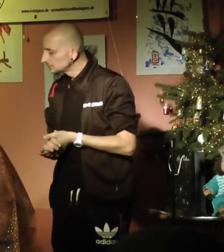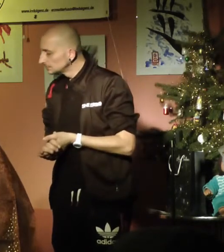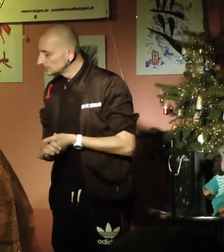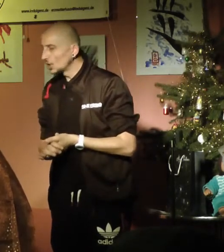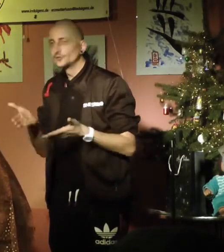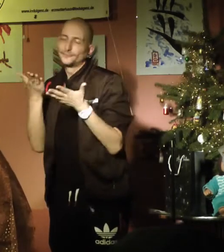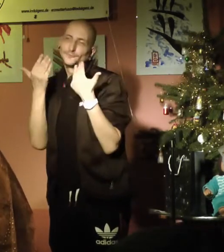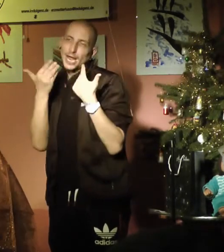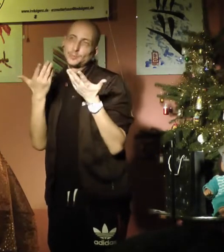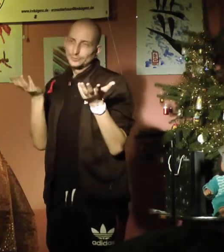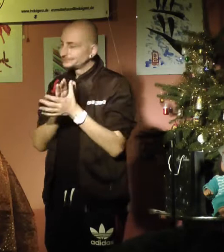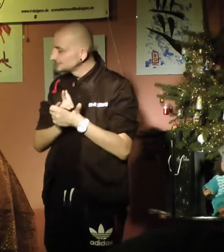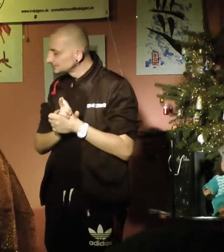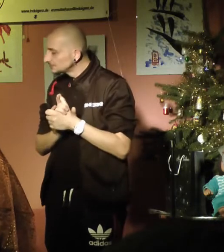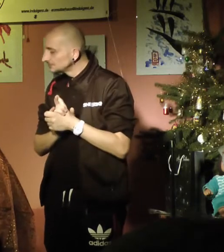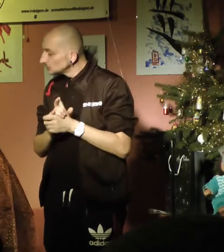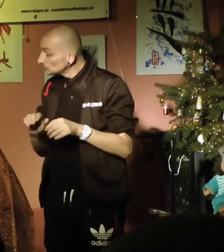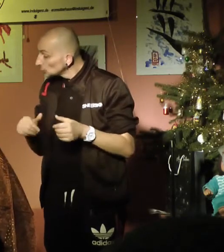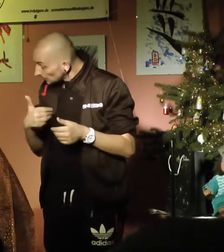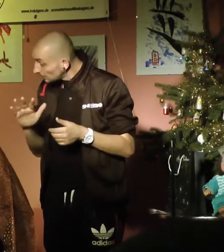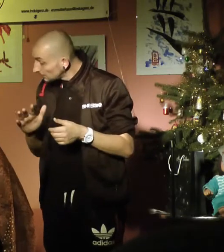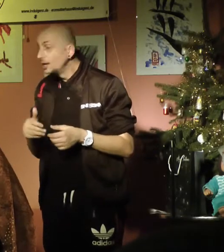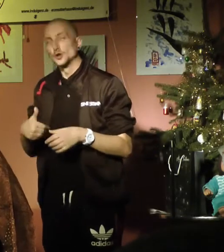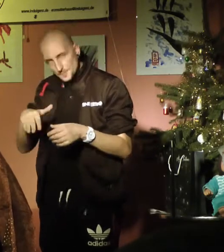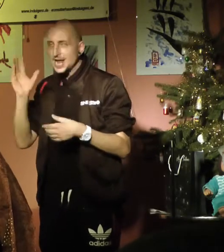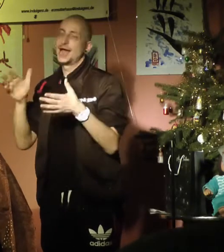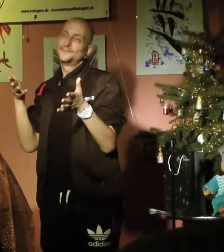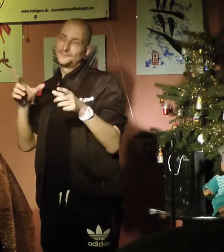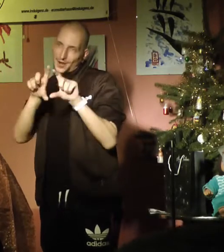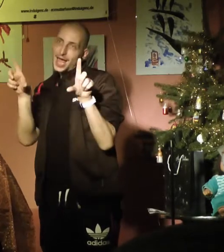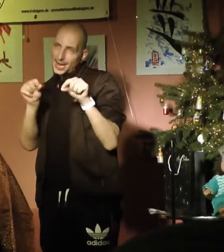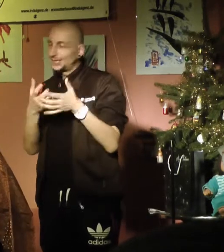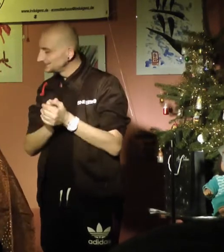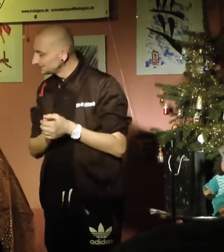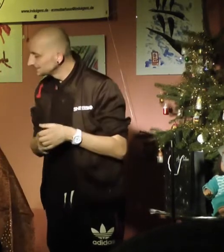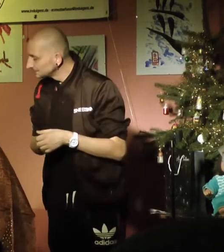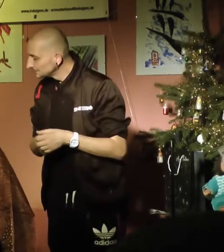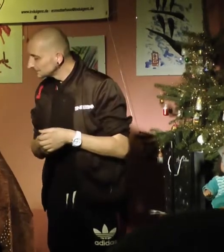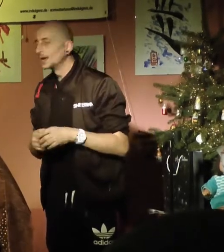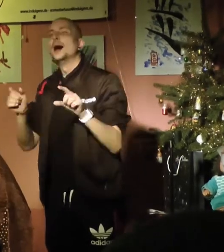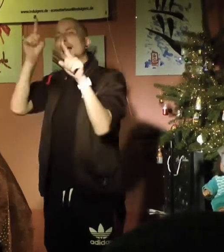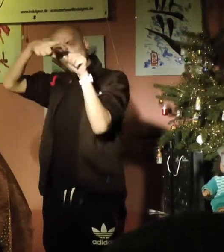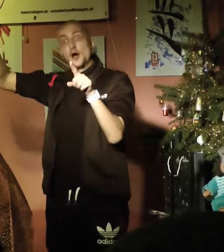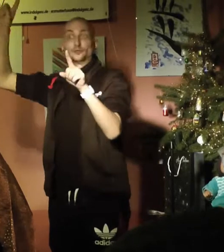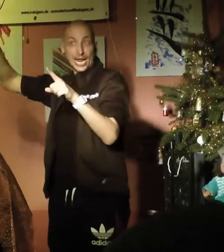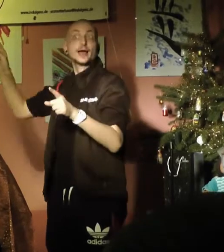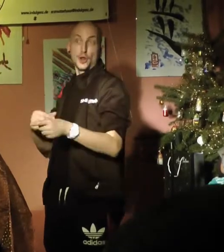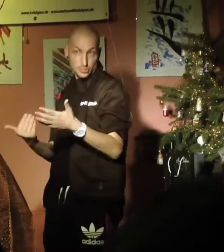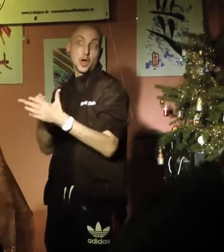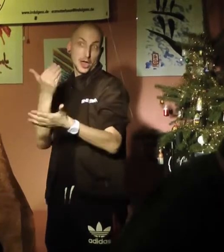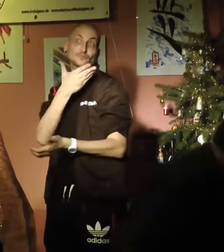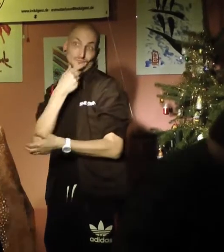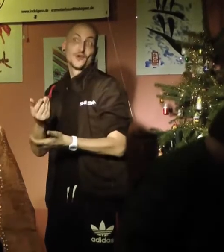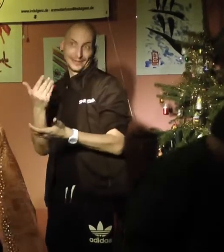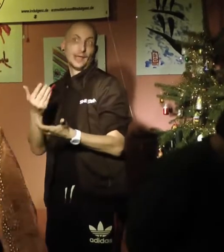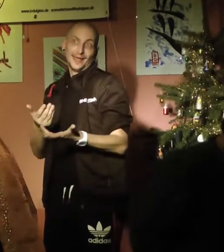Habt ihr auch noch Flyer? Und noch was? Noch mehr Flyer, großartig. Und auch Luftschlangen.